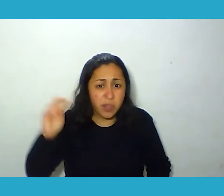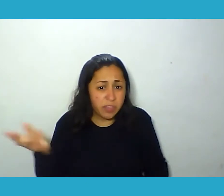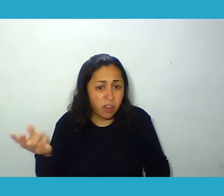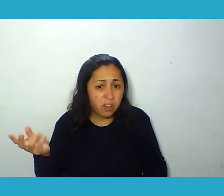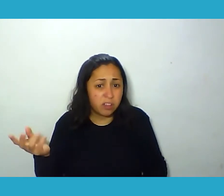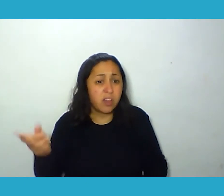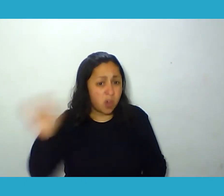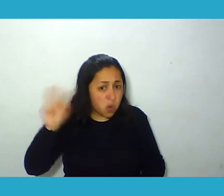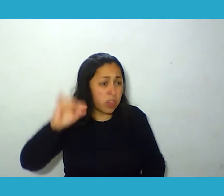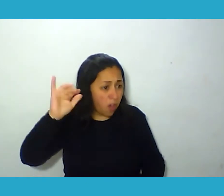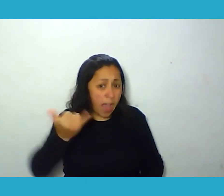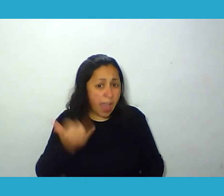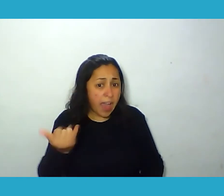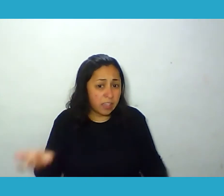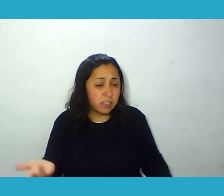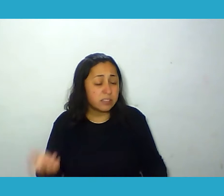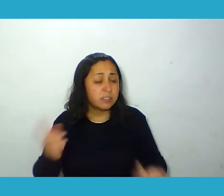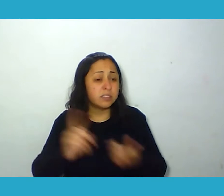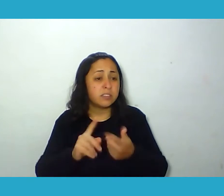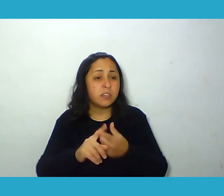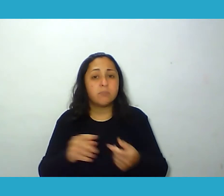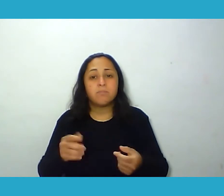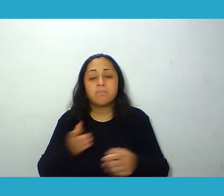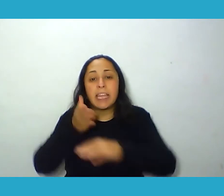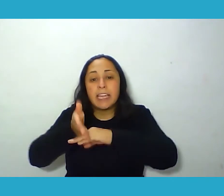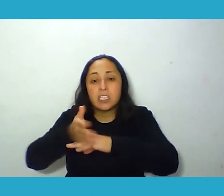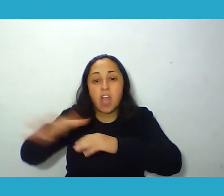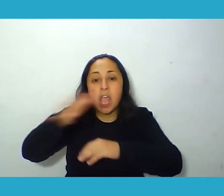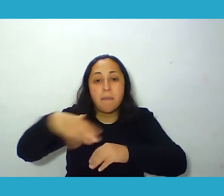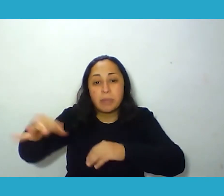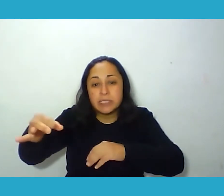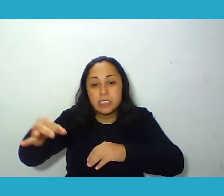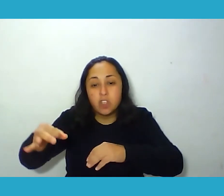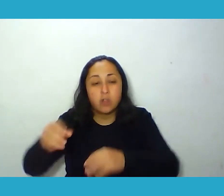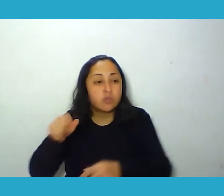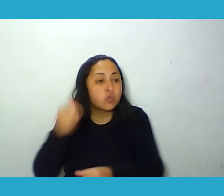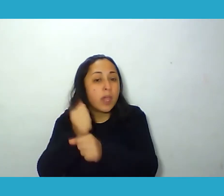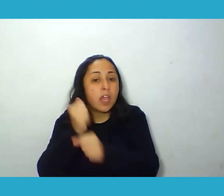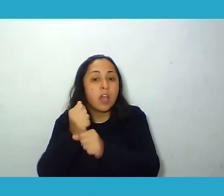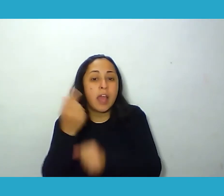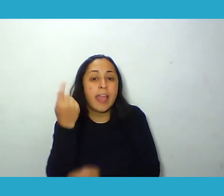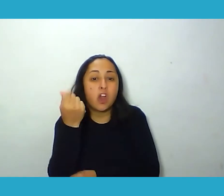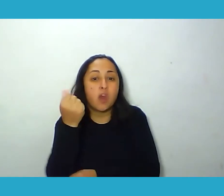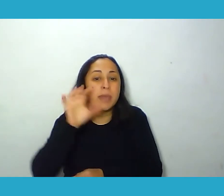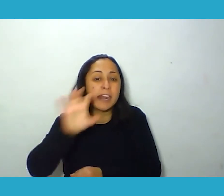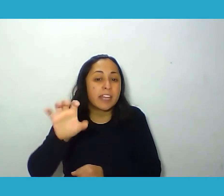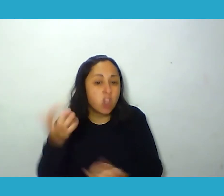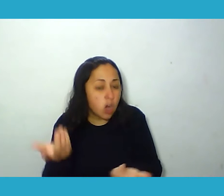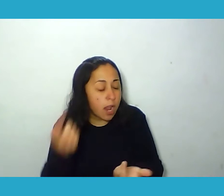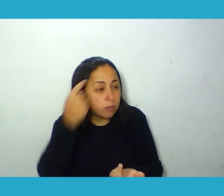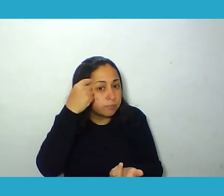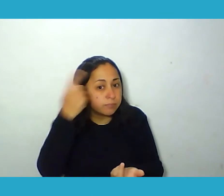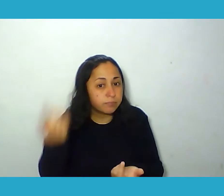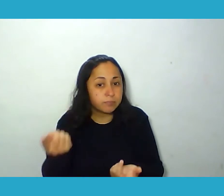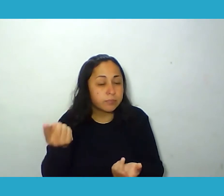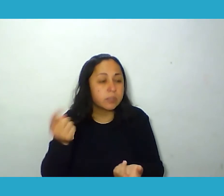se consideraron las pérdidas de ingresos de los campesinos y sus economías regionales? Por lo expuesto, considera